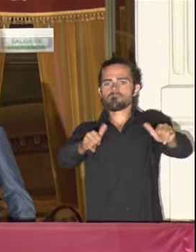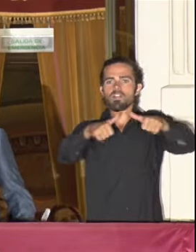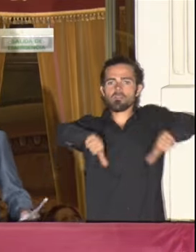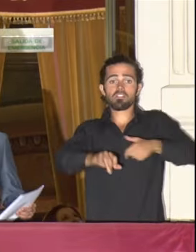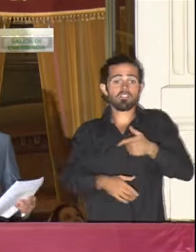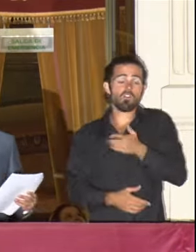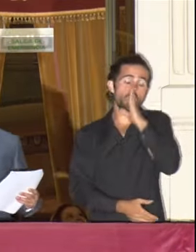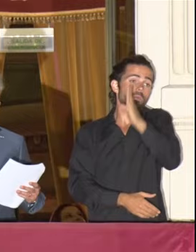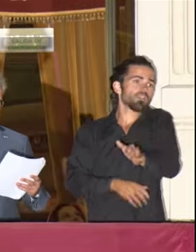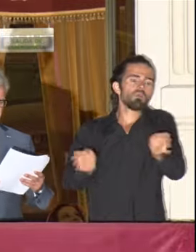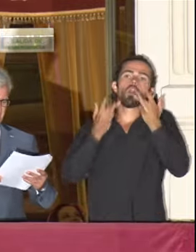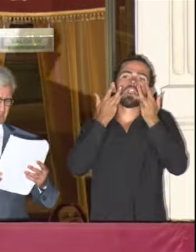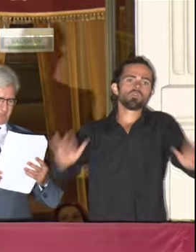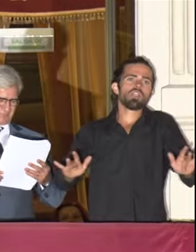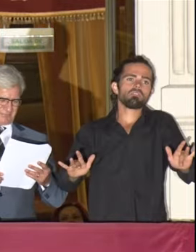mejor.